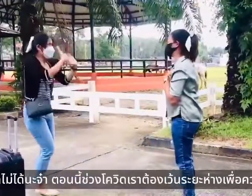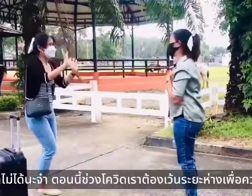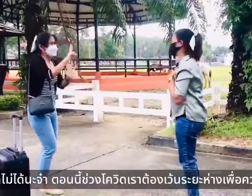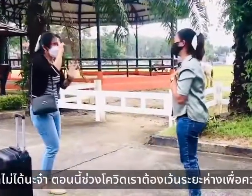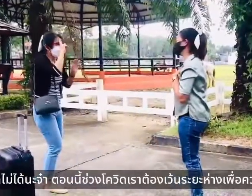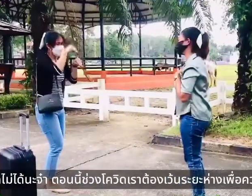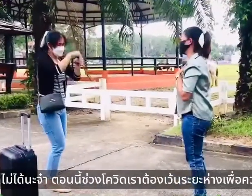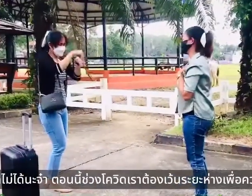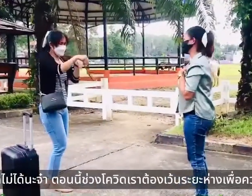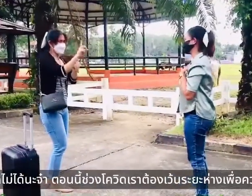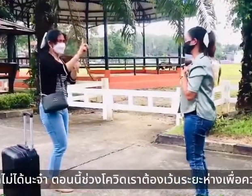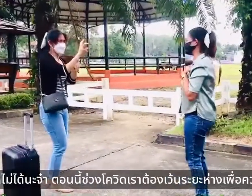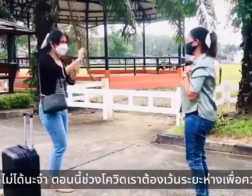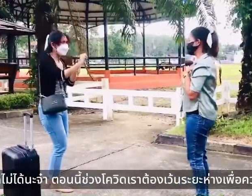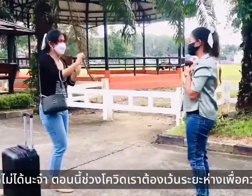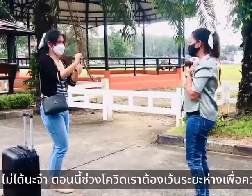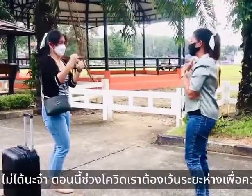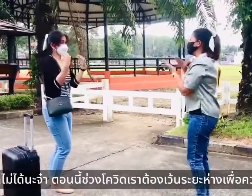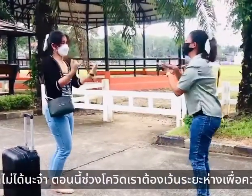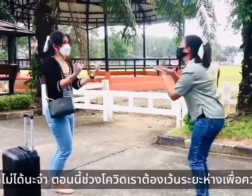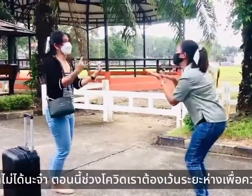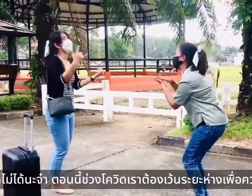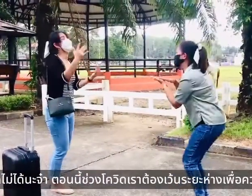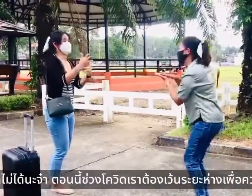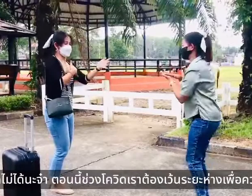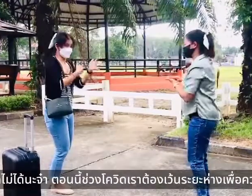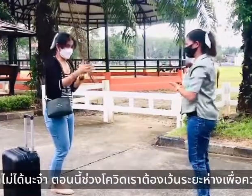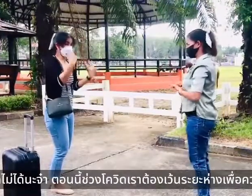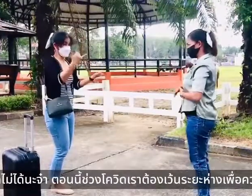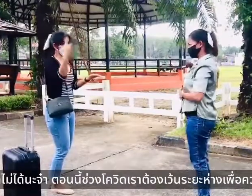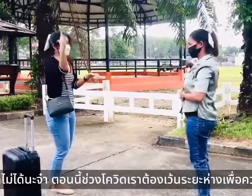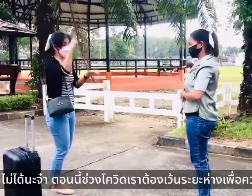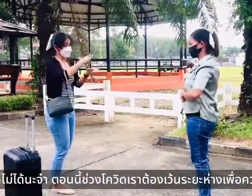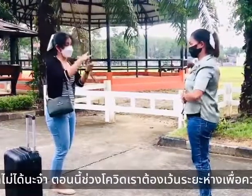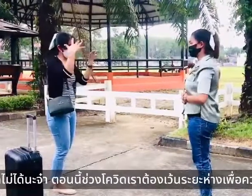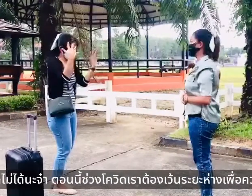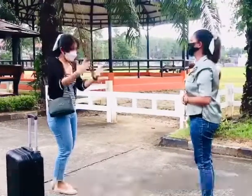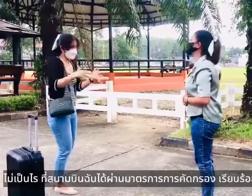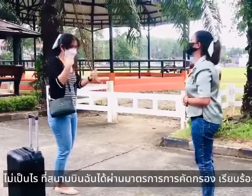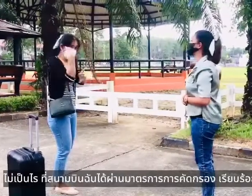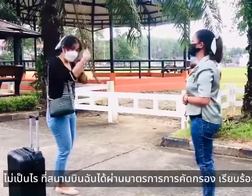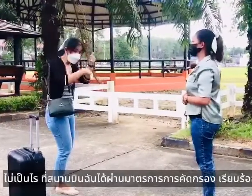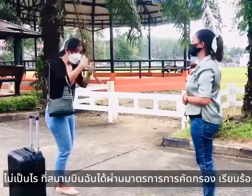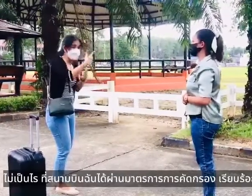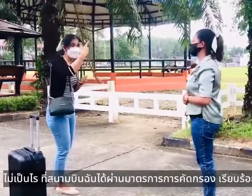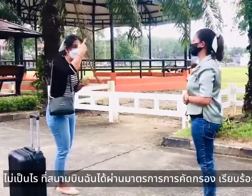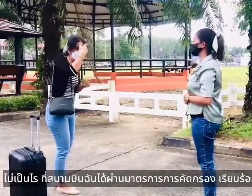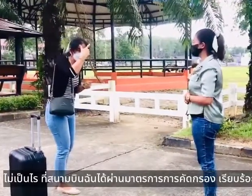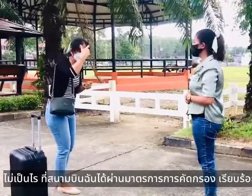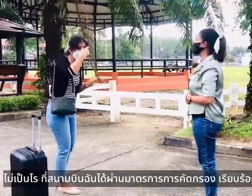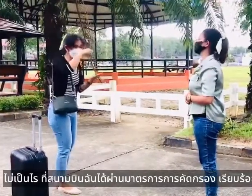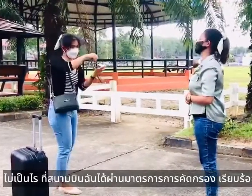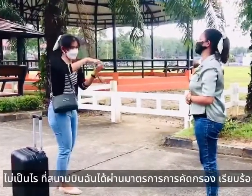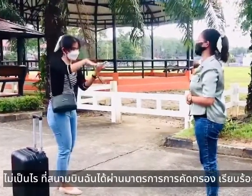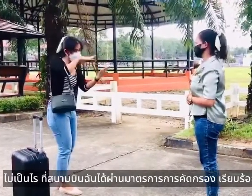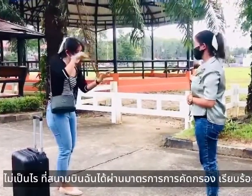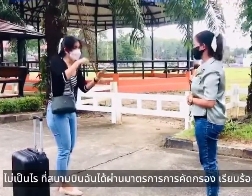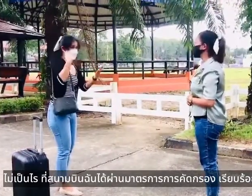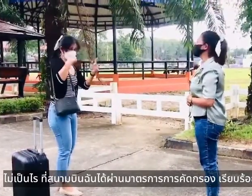ก่อนไม่ได้นะจ๋าตอนนี้ช่วงโควิดเราต้องเว้นระยะห่างเพื่อความปลอดภัยไม่เป็นไรที่สน